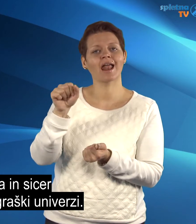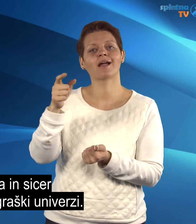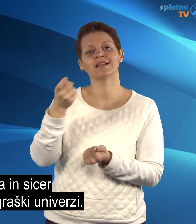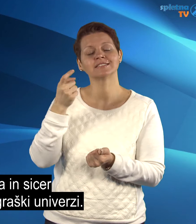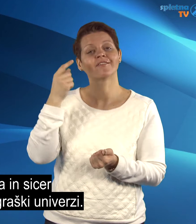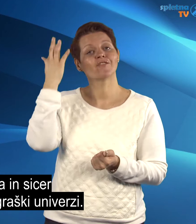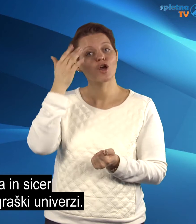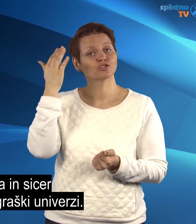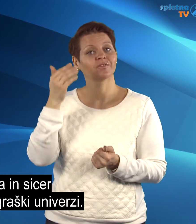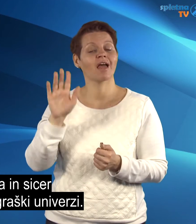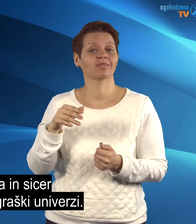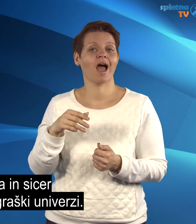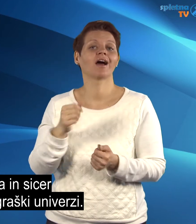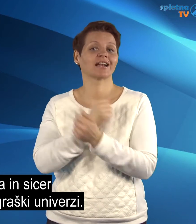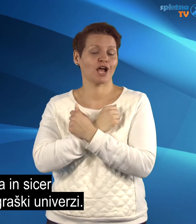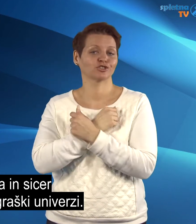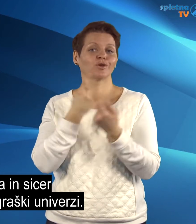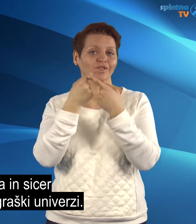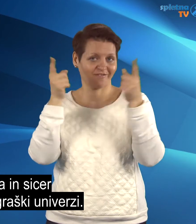filozofije na Univerzi v Gradcu.